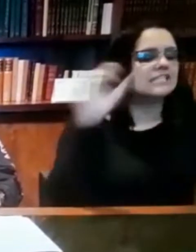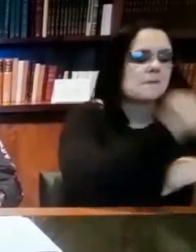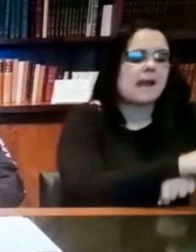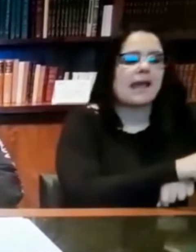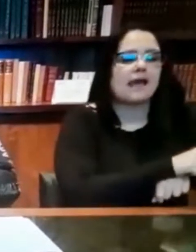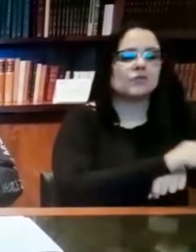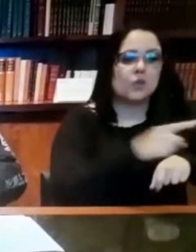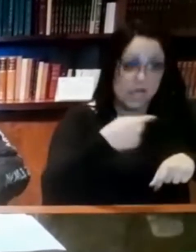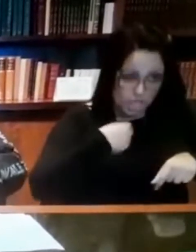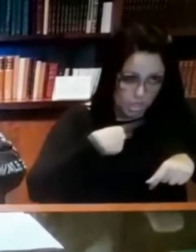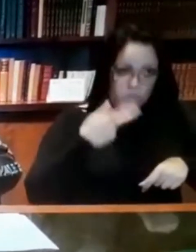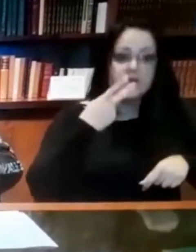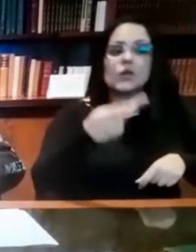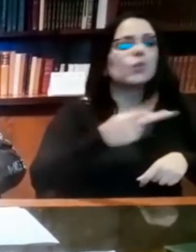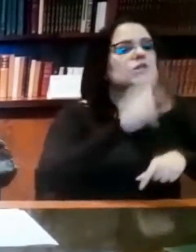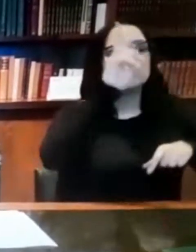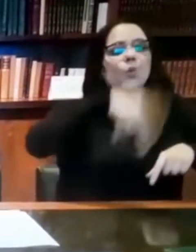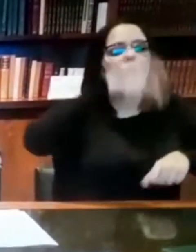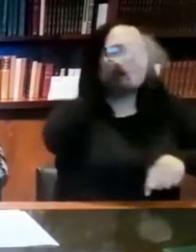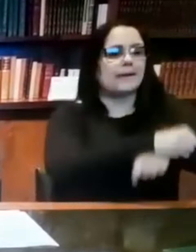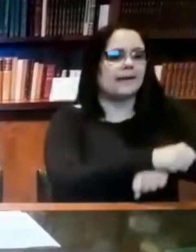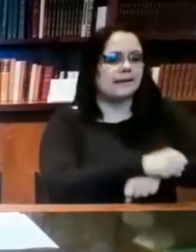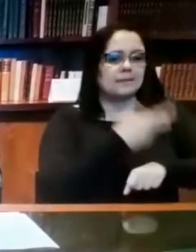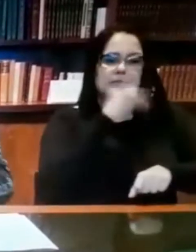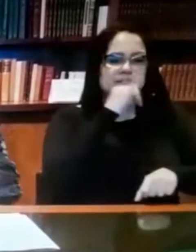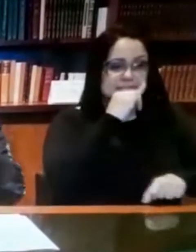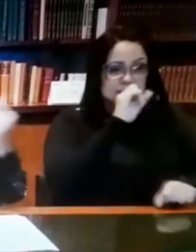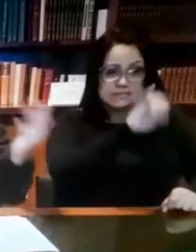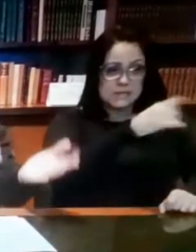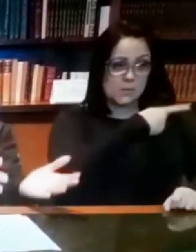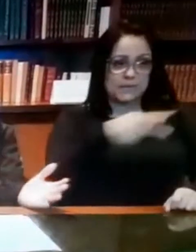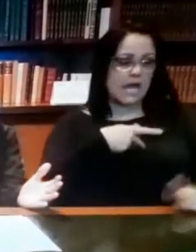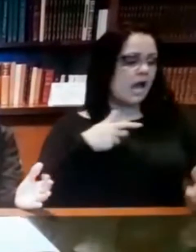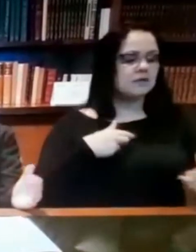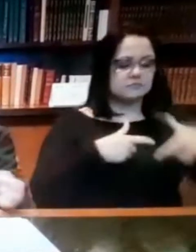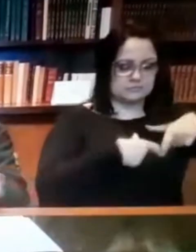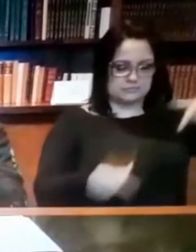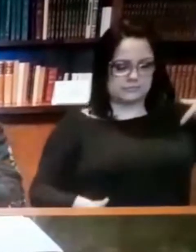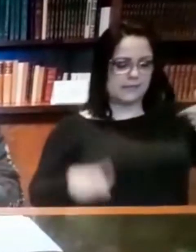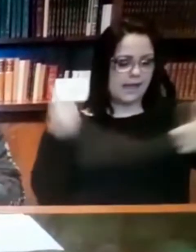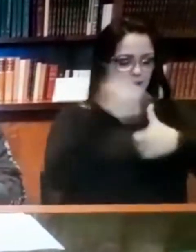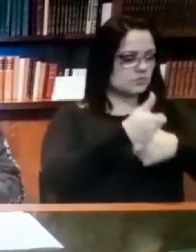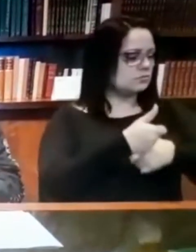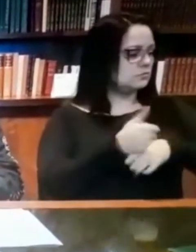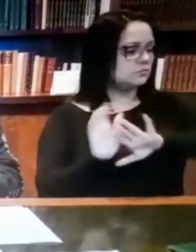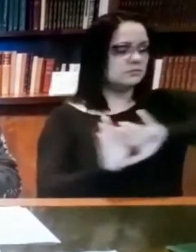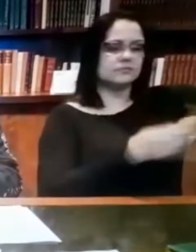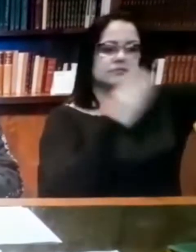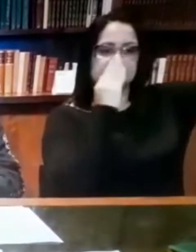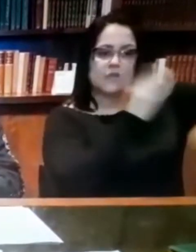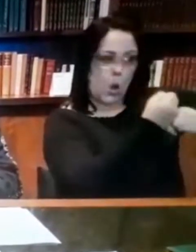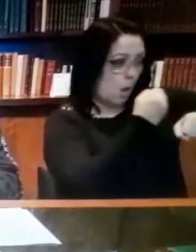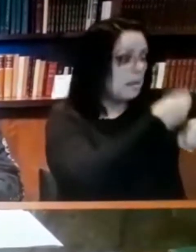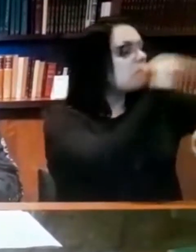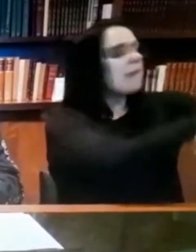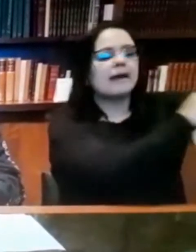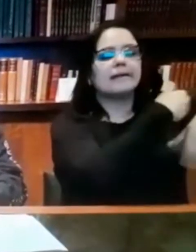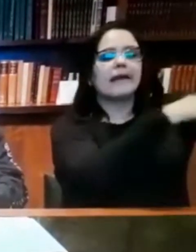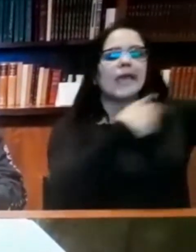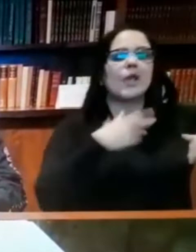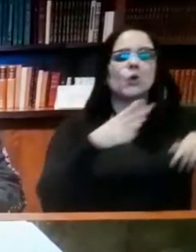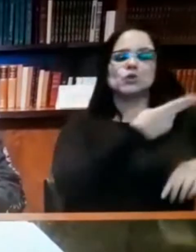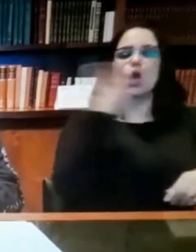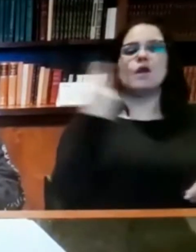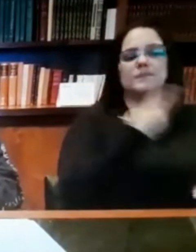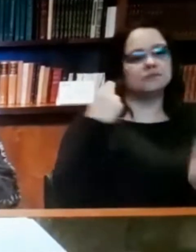parada. Que é muito comum quando o presidente assume, ele esquece tudo que foi feito e faz as suas obras. Nós, né, é compromisso nosso